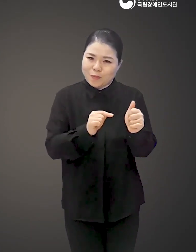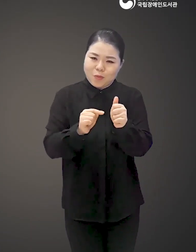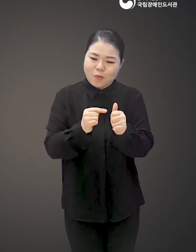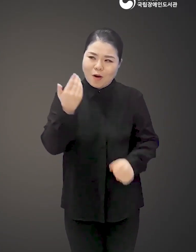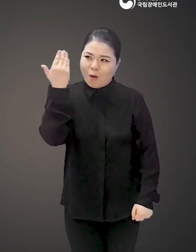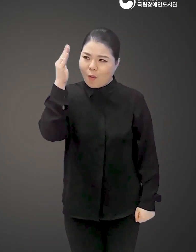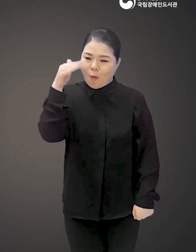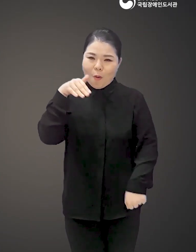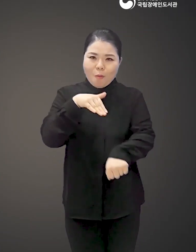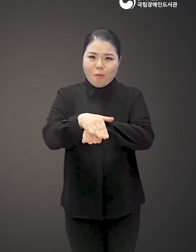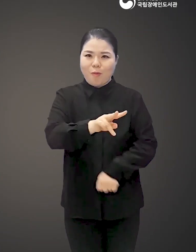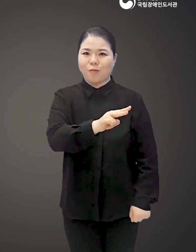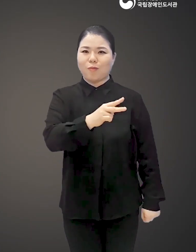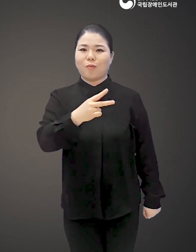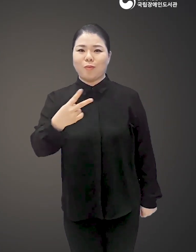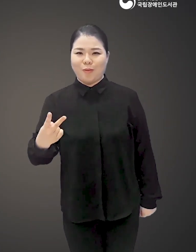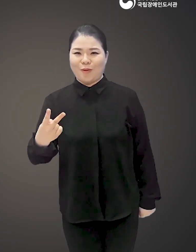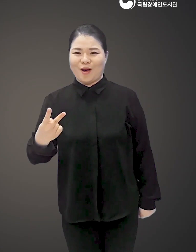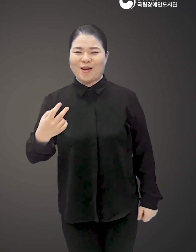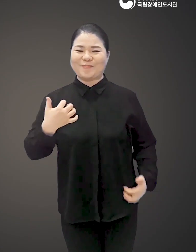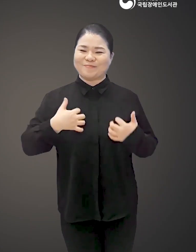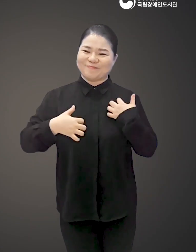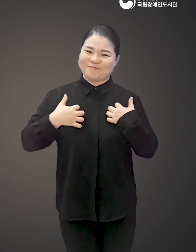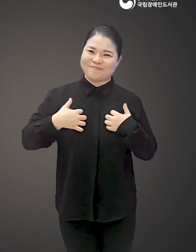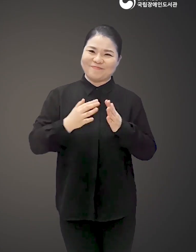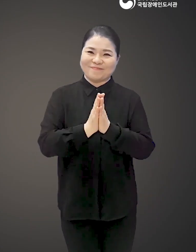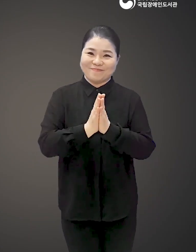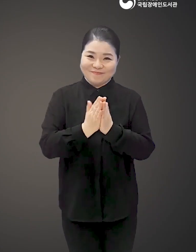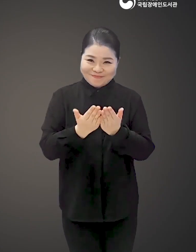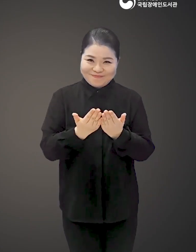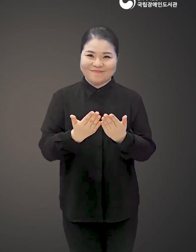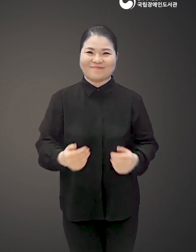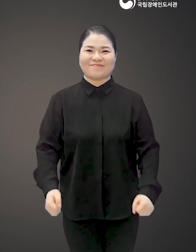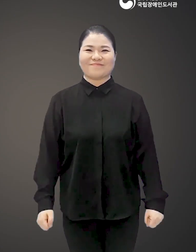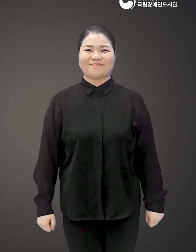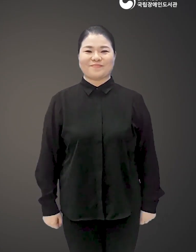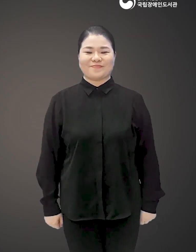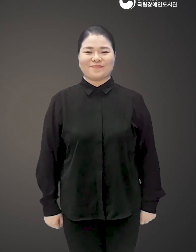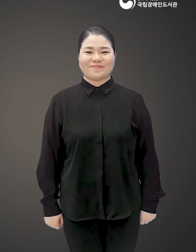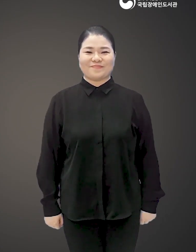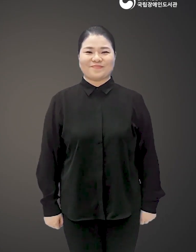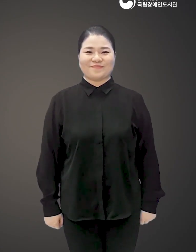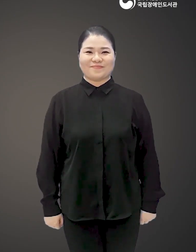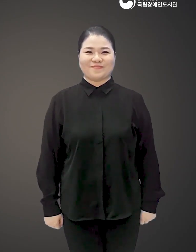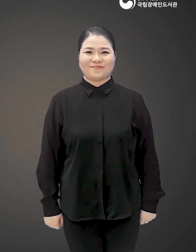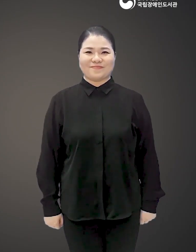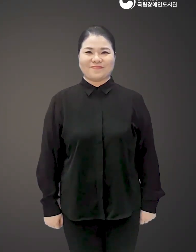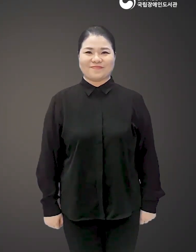고전적인 정통 미스터리를 현대적으로 풀어낸 위트 넘치는 추리소설.